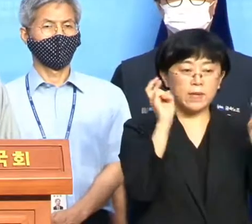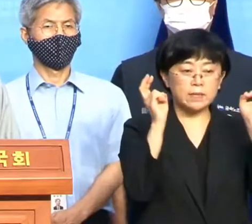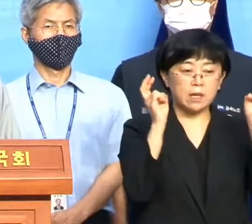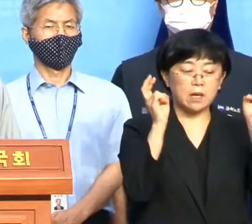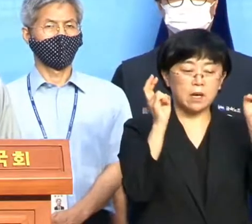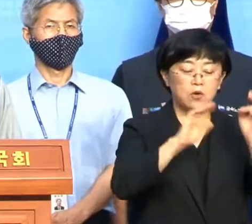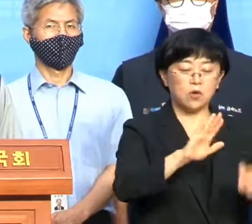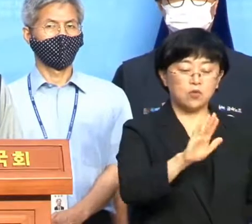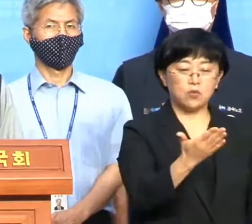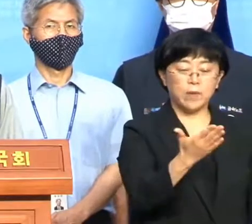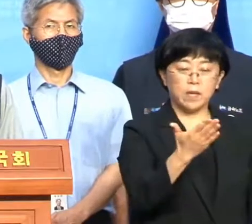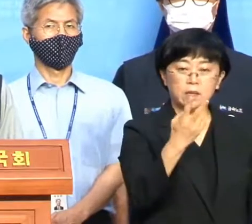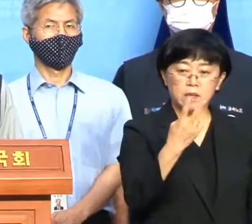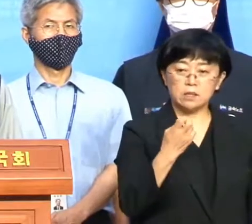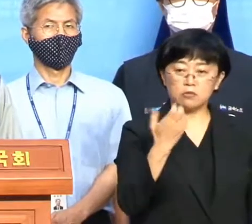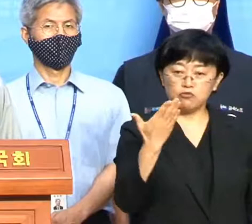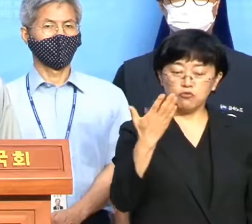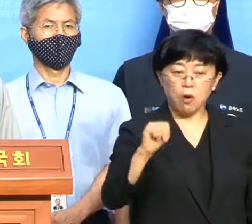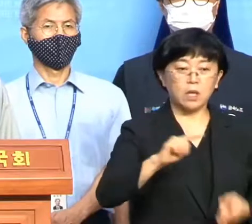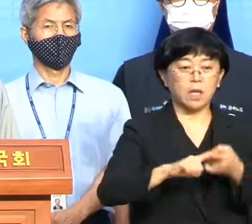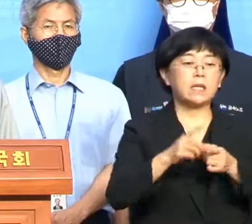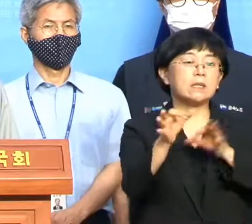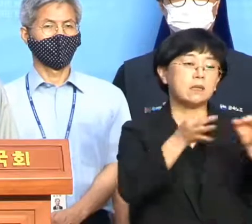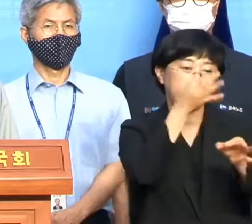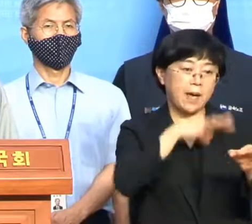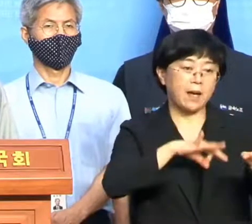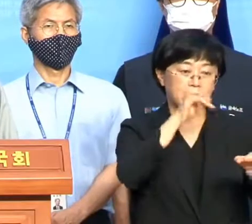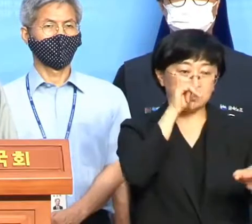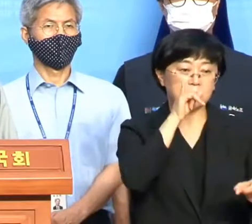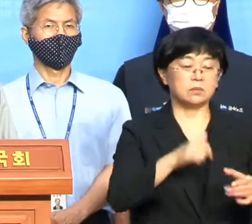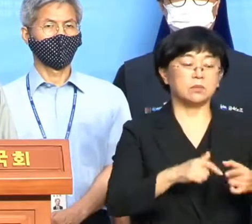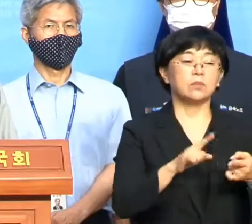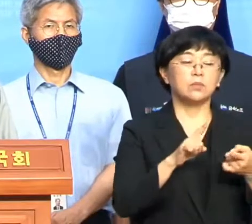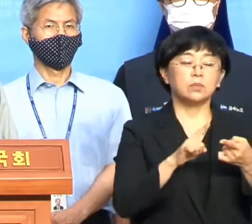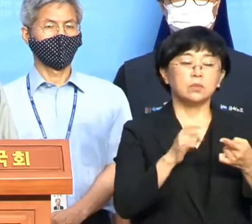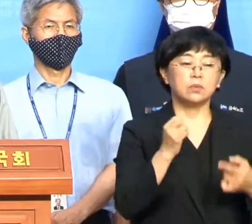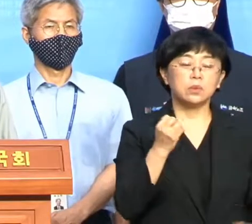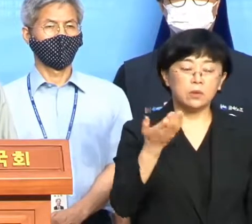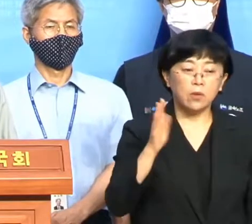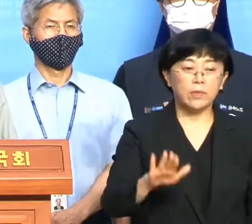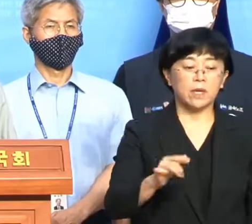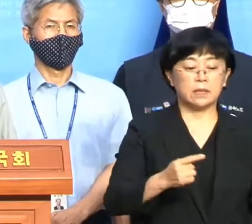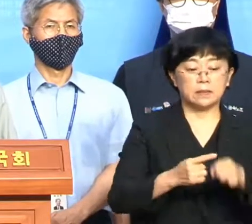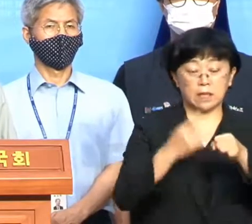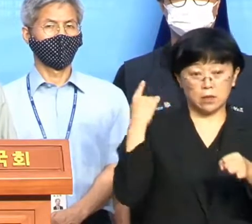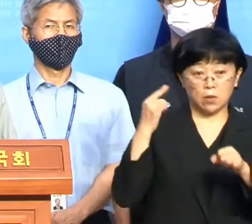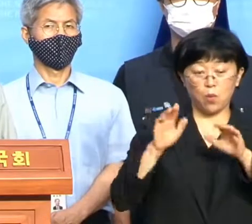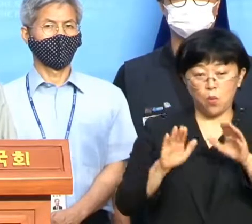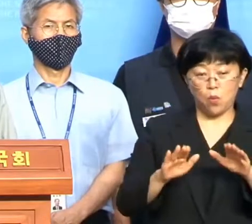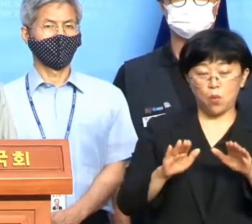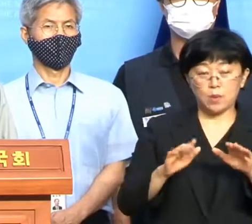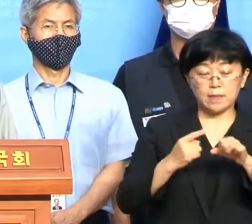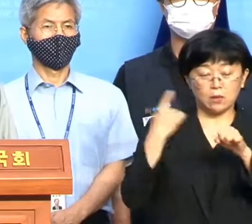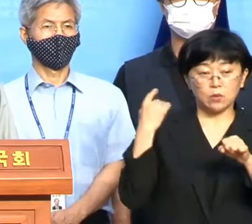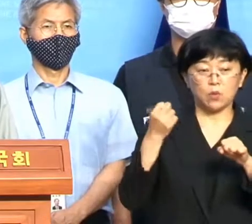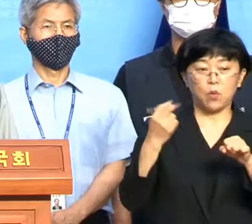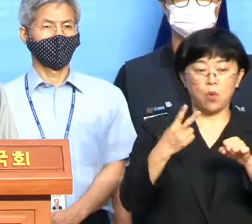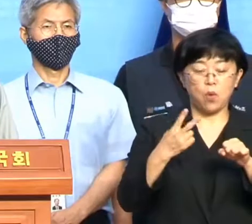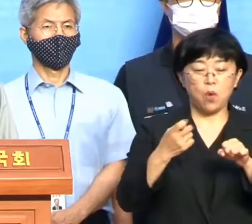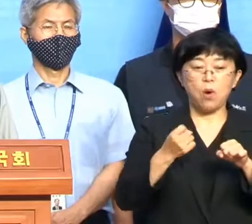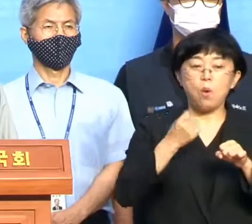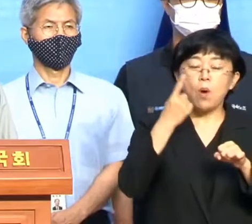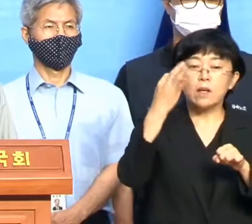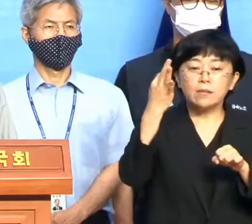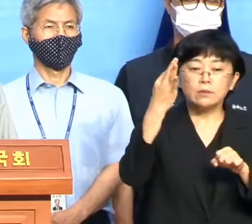929 계단은 영업이익을 낳게 됩니다 그런데 작년에 이어서 줘 1번 임금